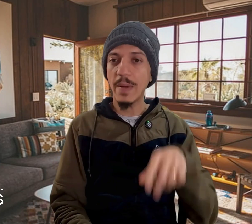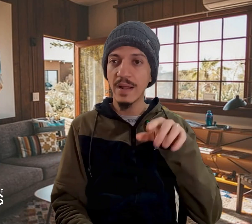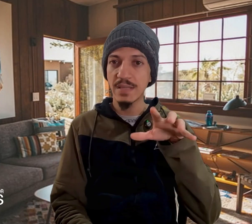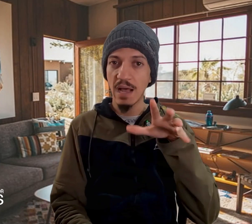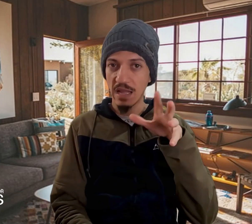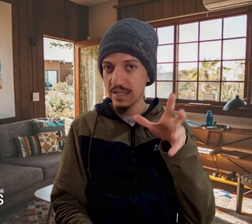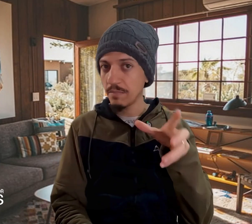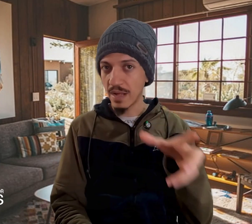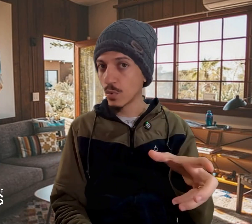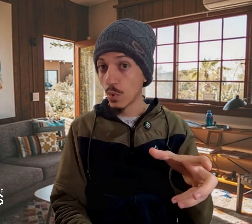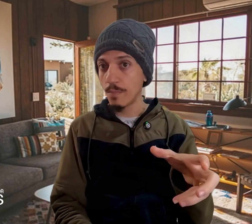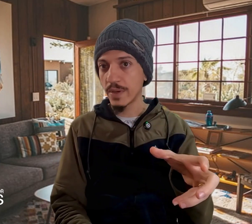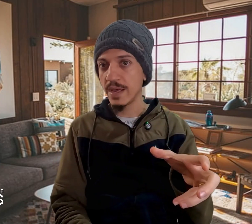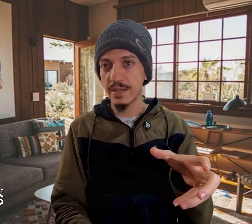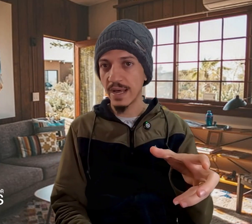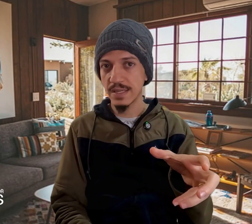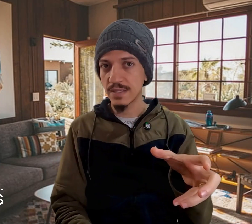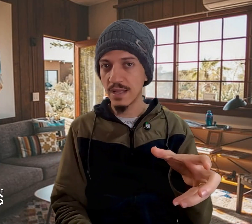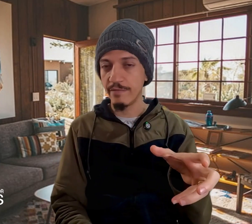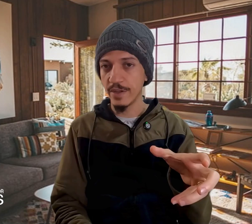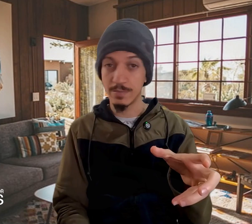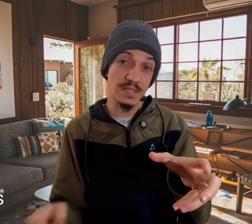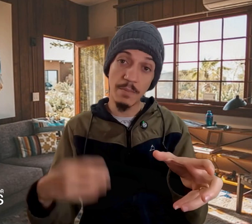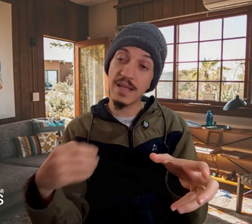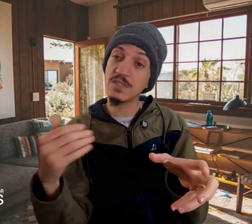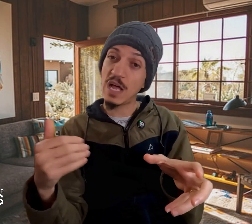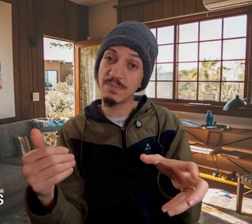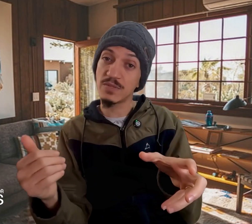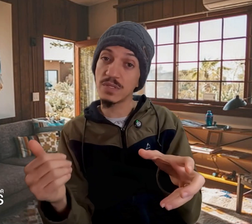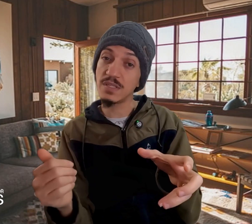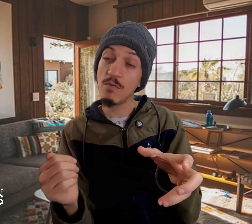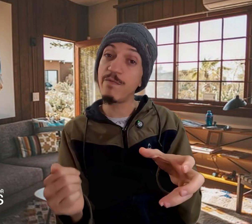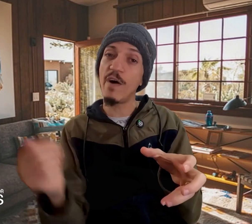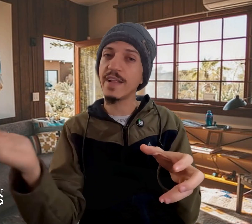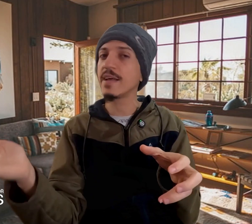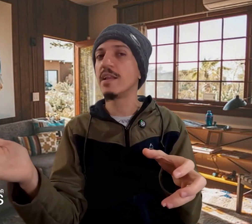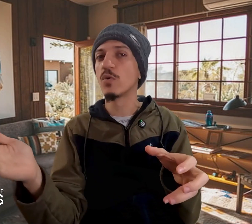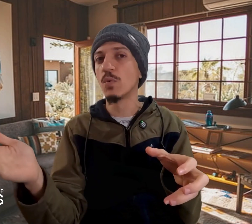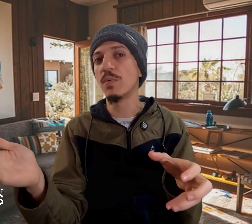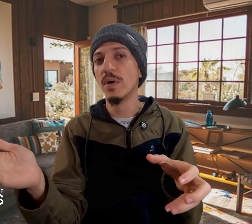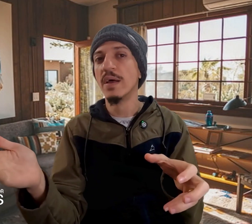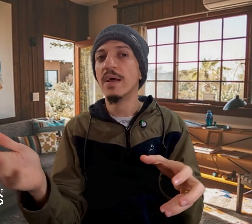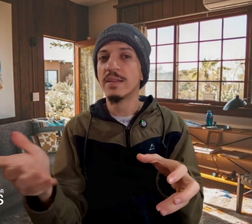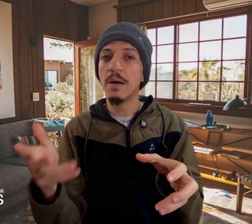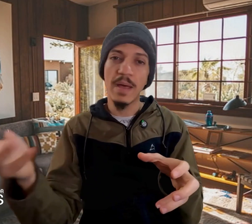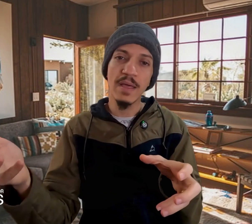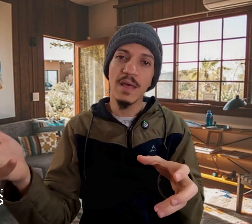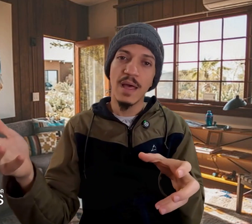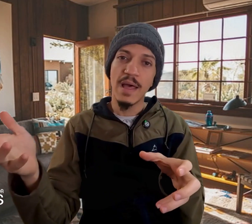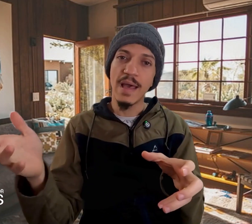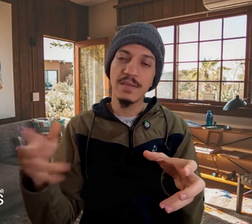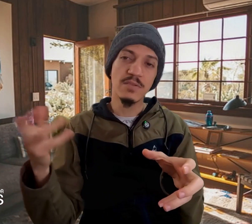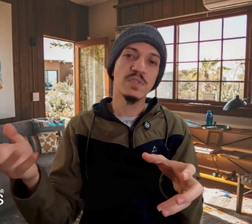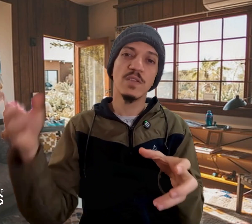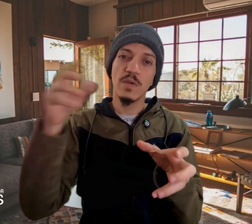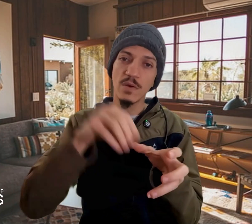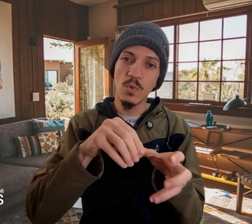a determinado grupo que ia ter acesso àquele vídeo, mas também as pessoas que estão fora daquele grupo também estão sendo